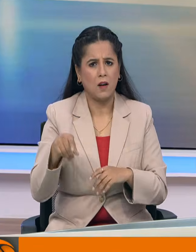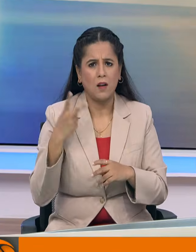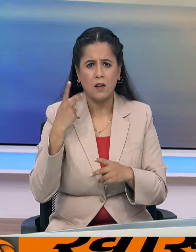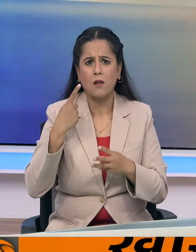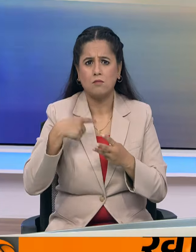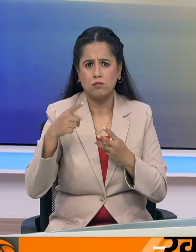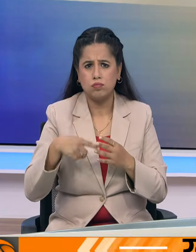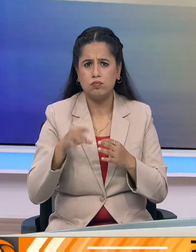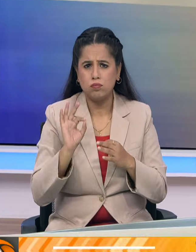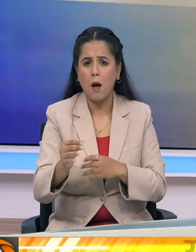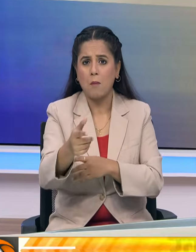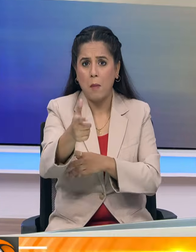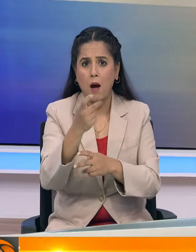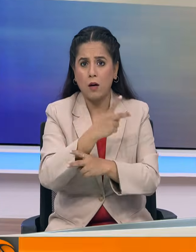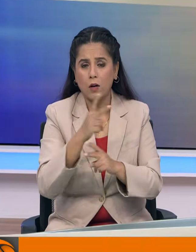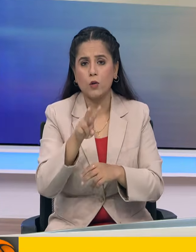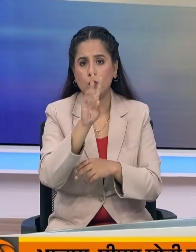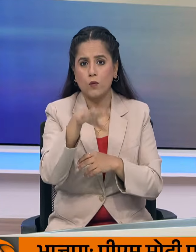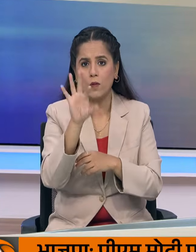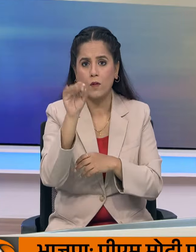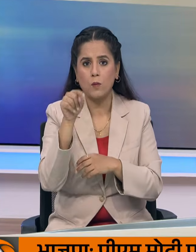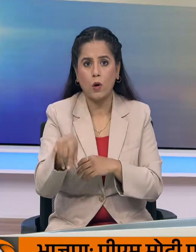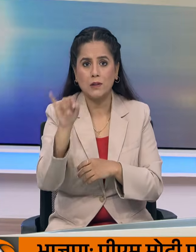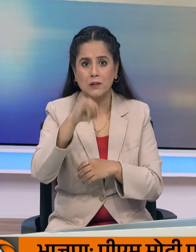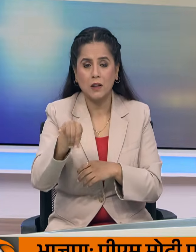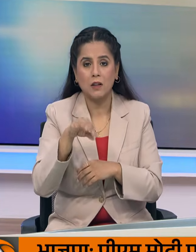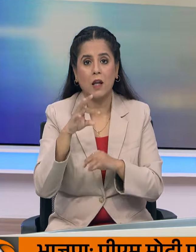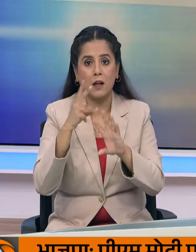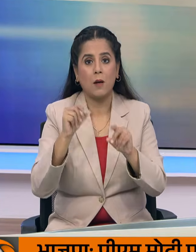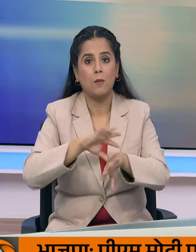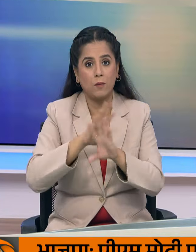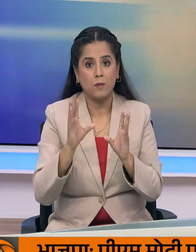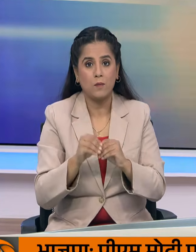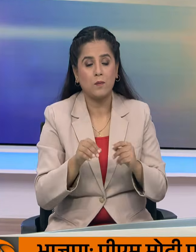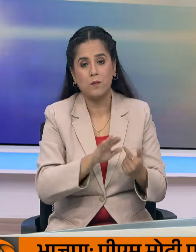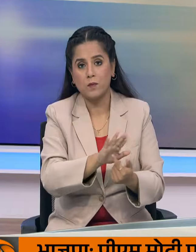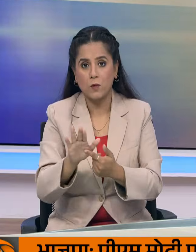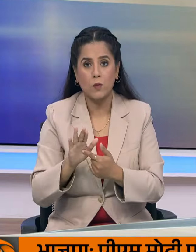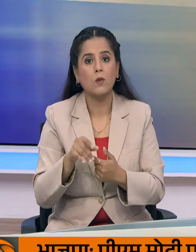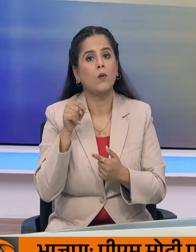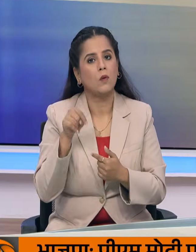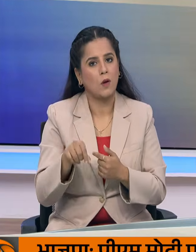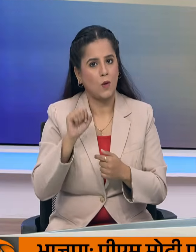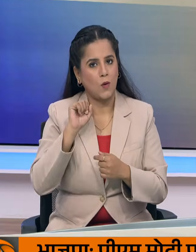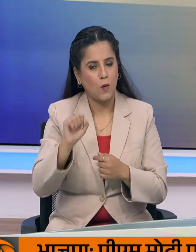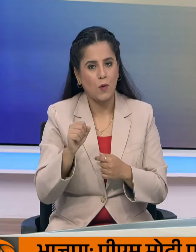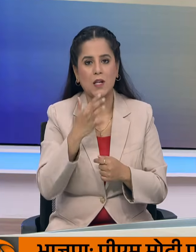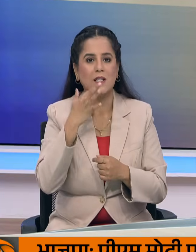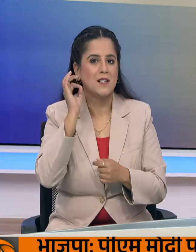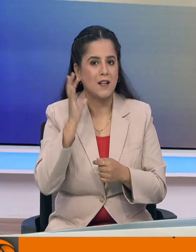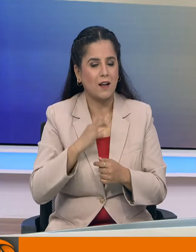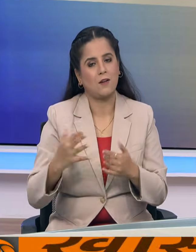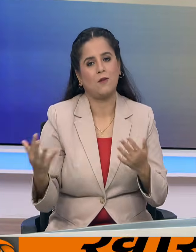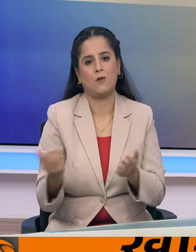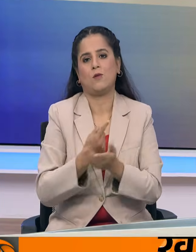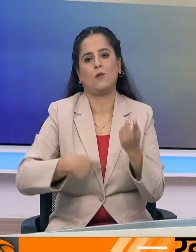लगातार स्थिर प्रदर्शन करते हुए 250.6 अंकों के साथ रजत पदक अपने नाम किया।